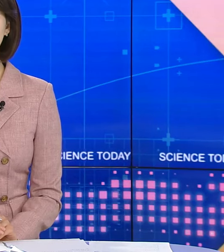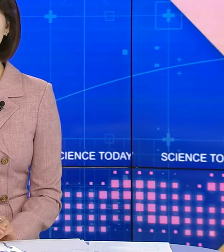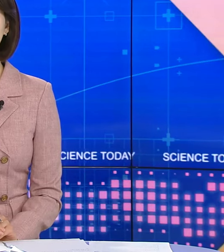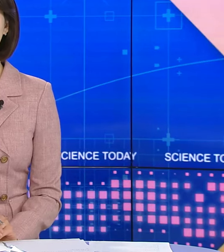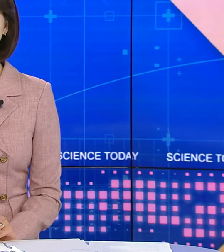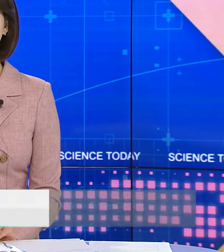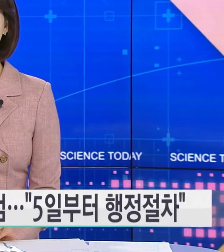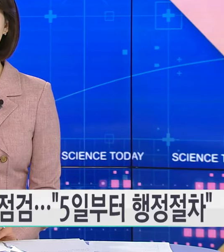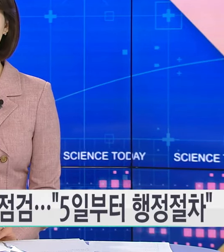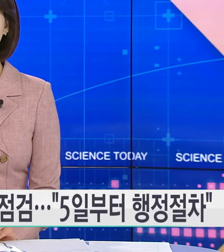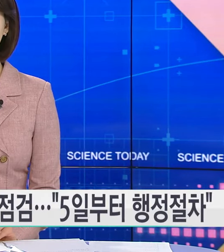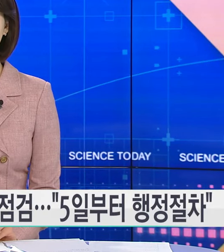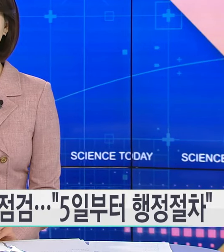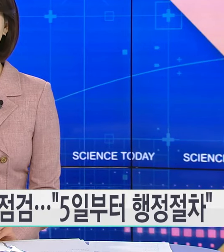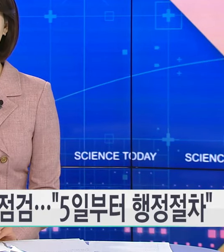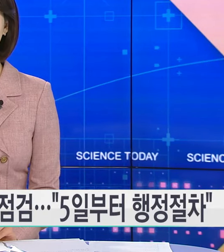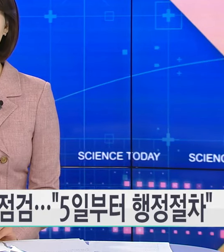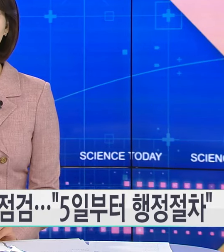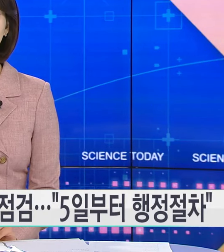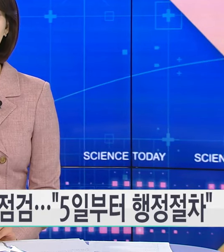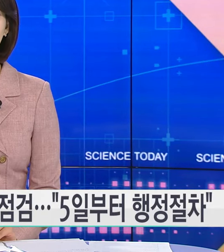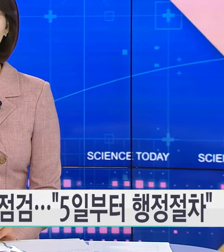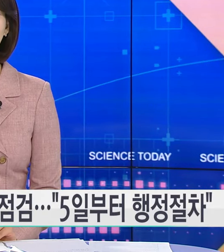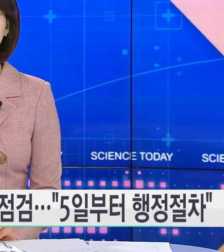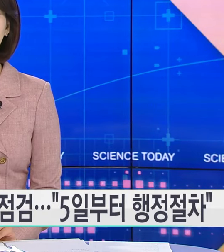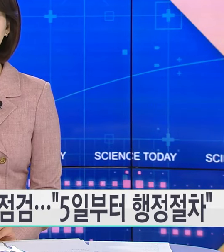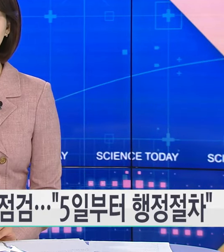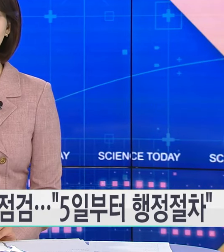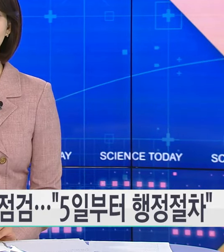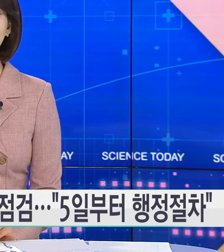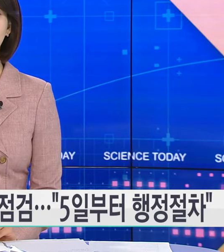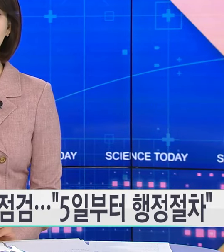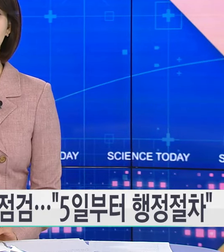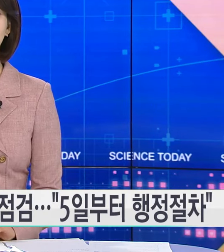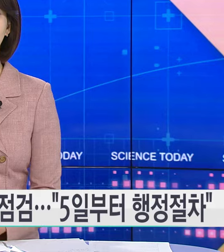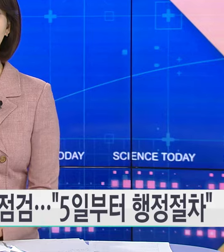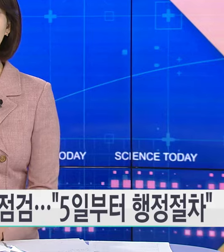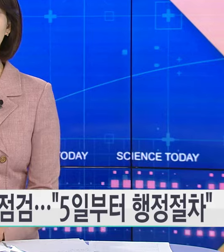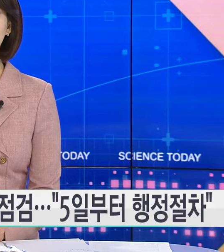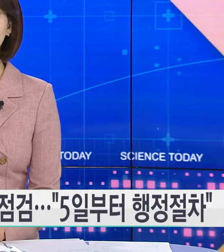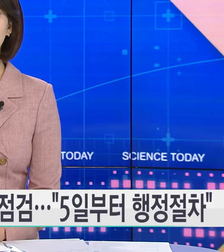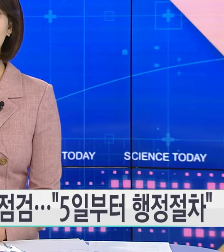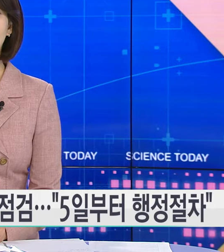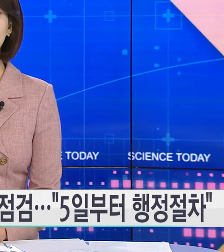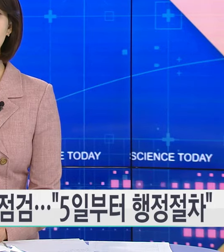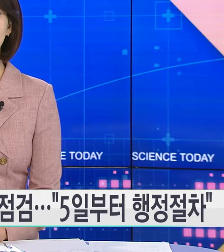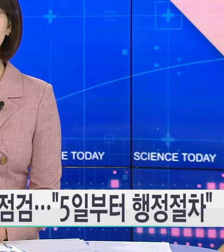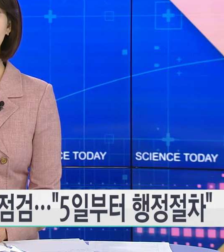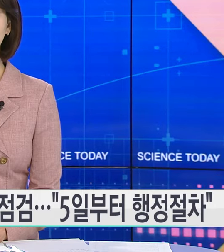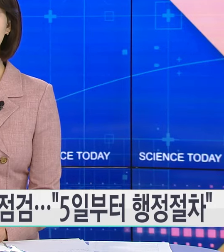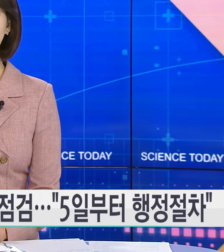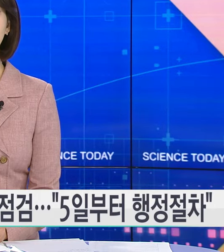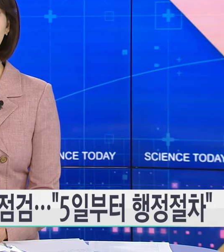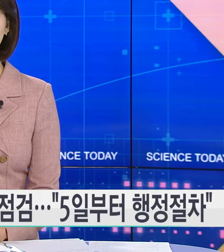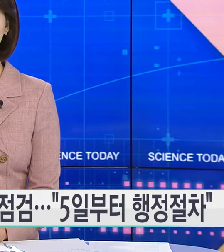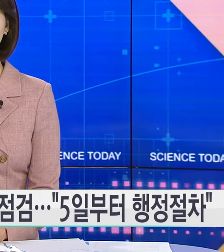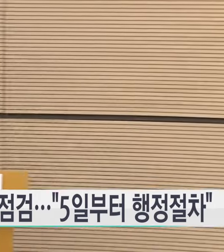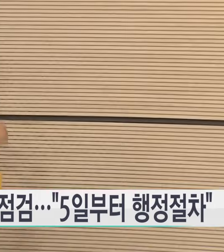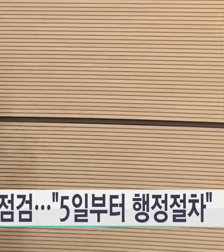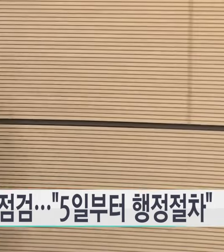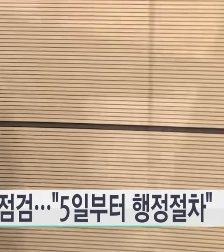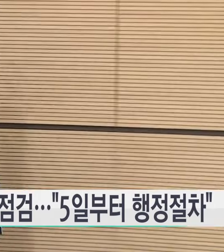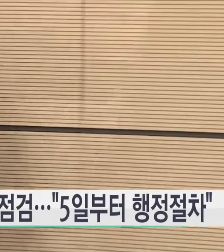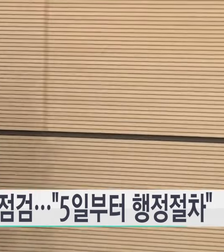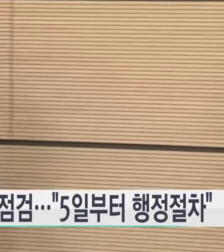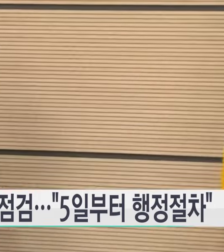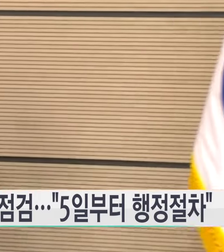정부가 수련병원 현장 점검을 통해 진료 현장에 복귀하지 않은 전공 이들에게는 5일부터 면허 정지를 위한 행정 처분